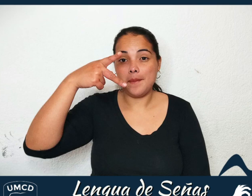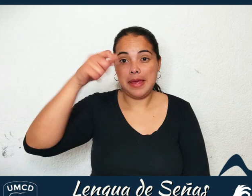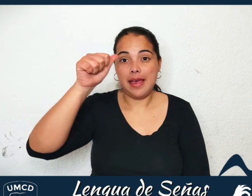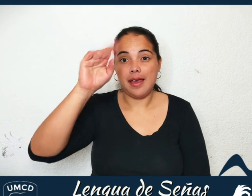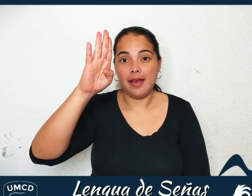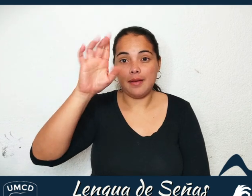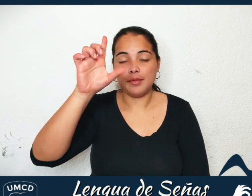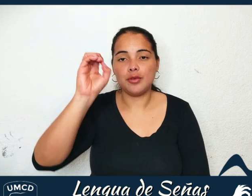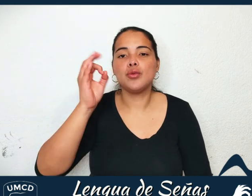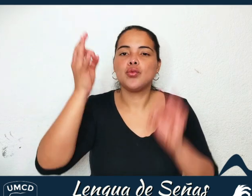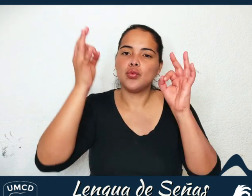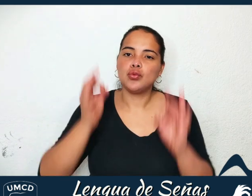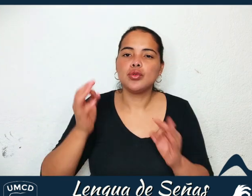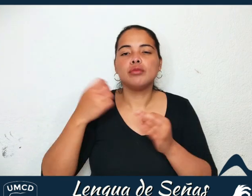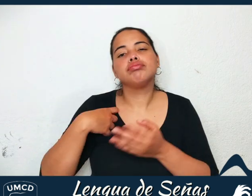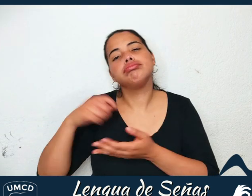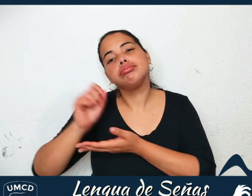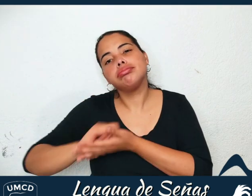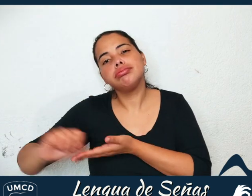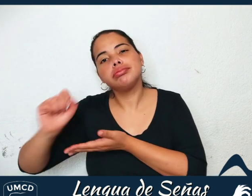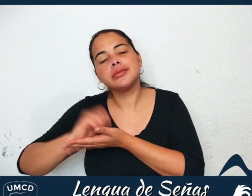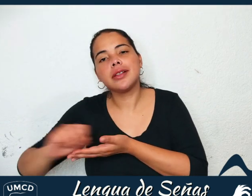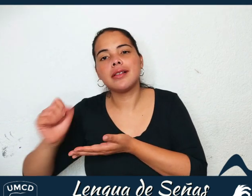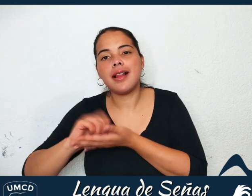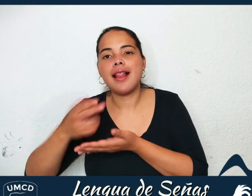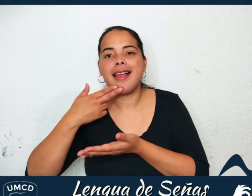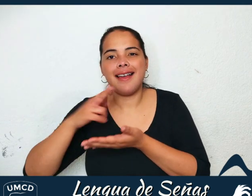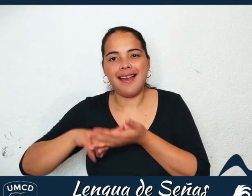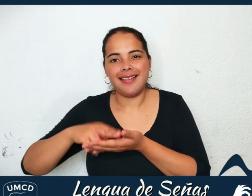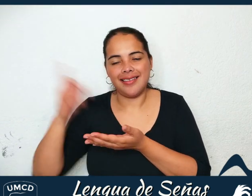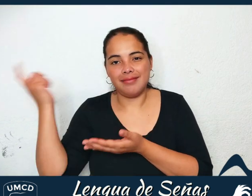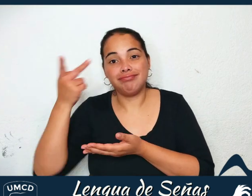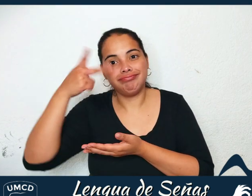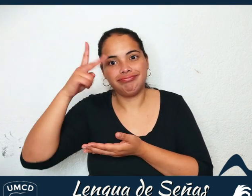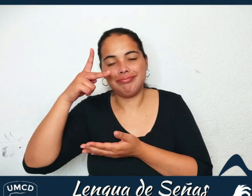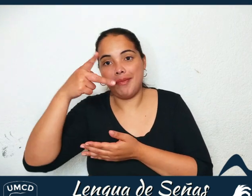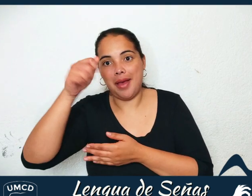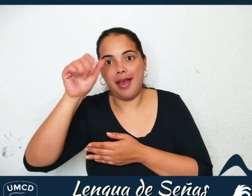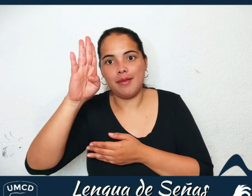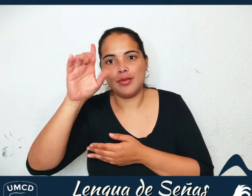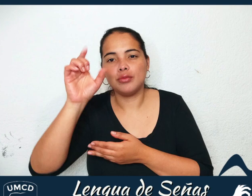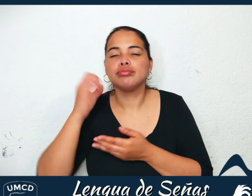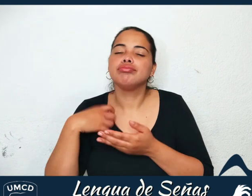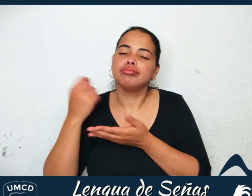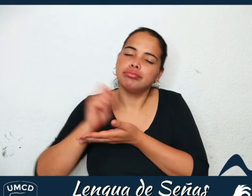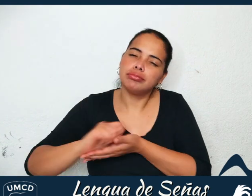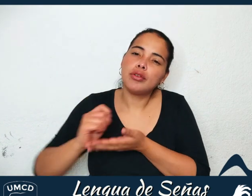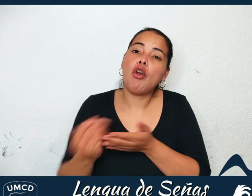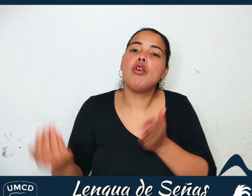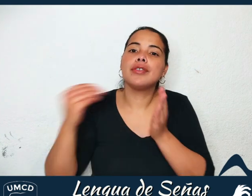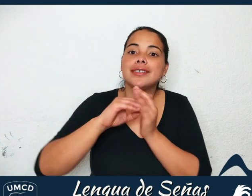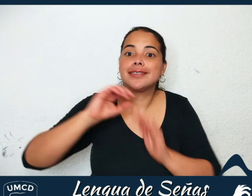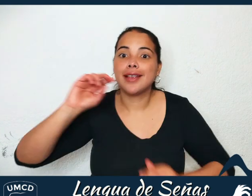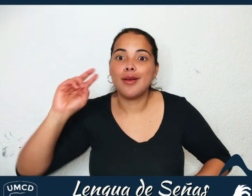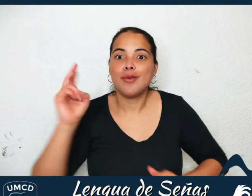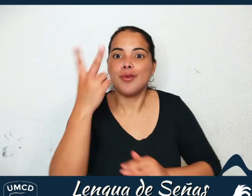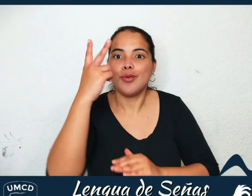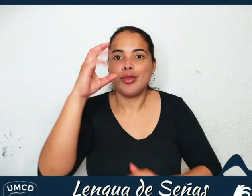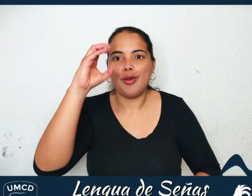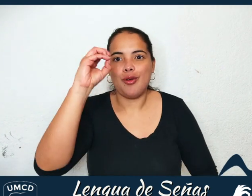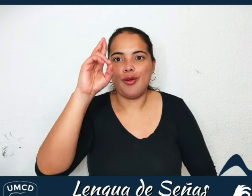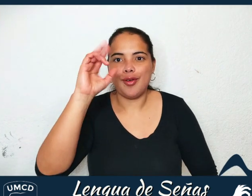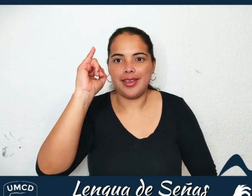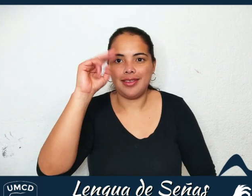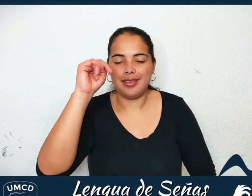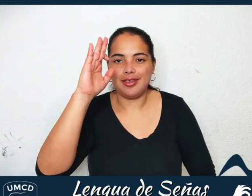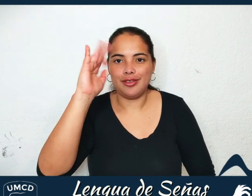Pablo estaba escribiendo su segunda carta. Estamos iniciando un nuevo momento cuando a través de la segunda carta nosotros vamos a aprender